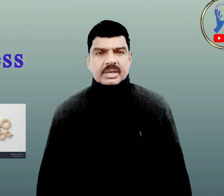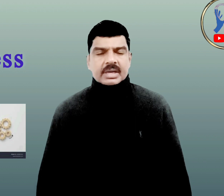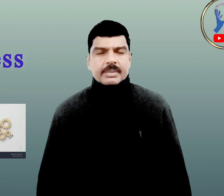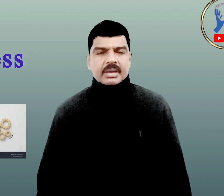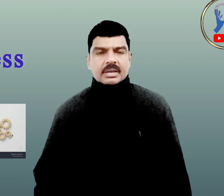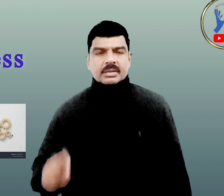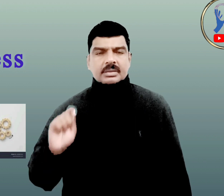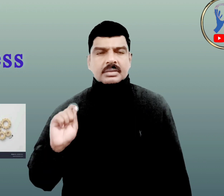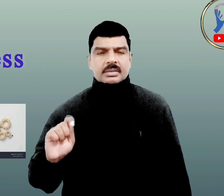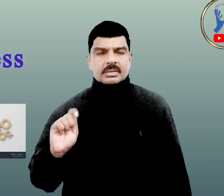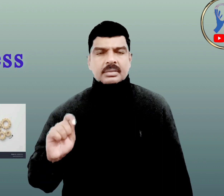अमल